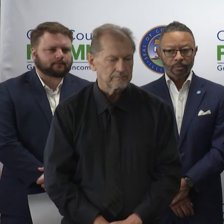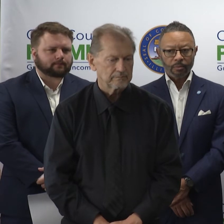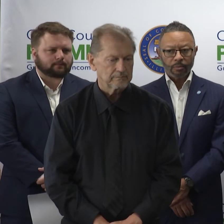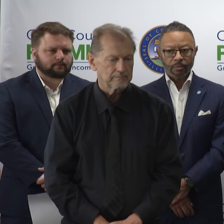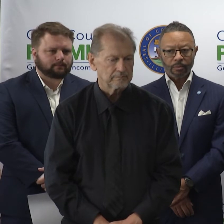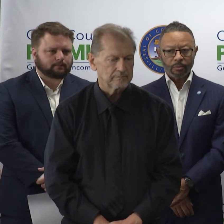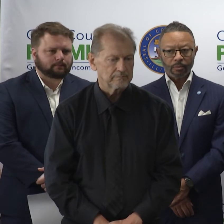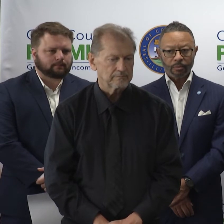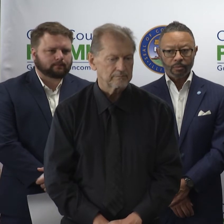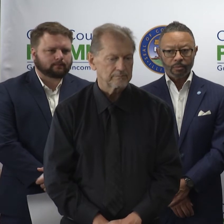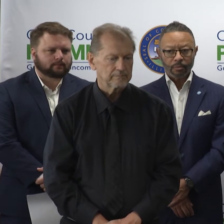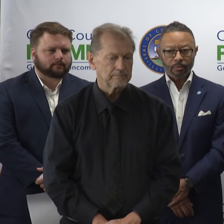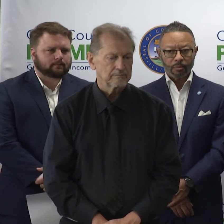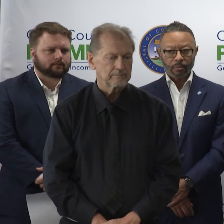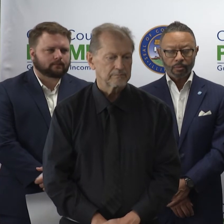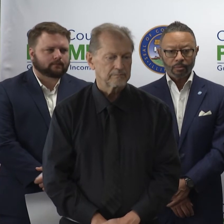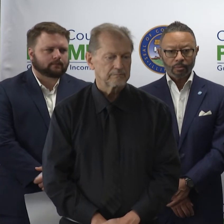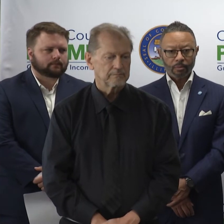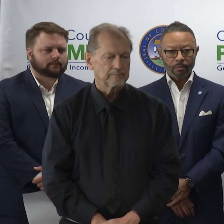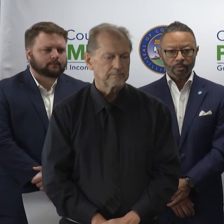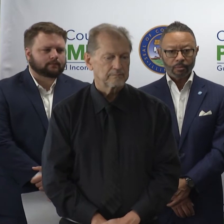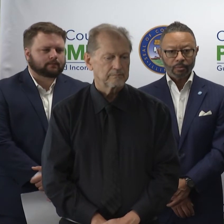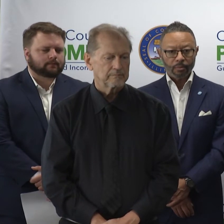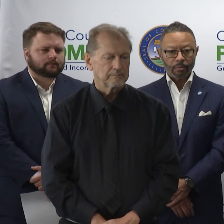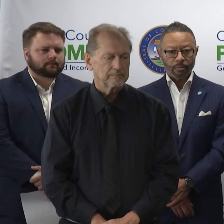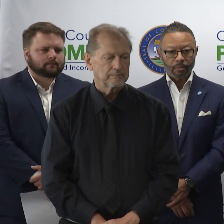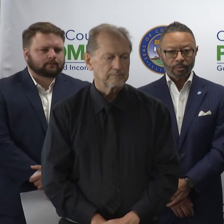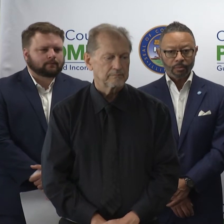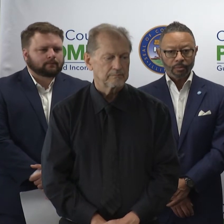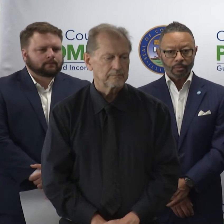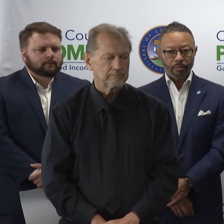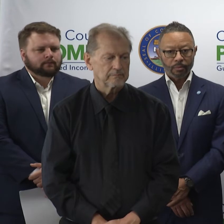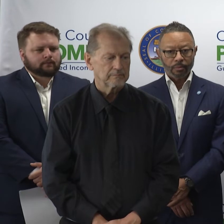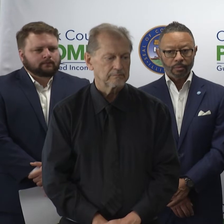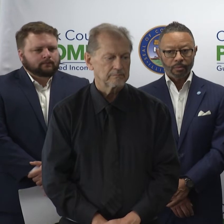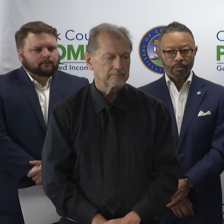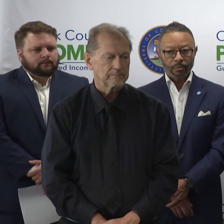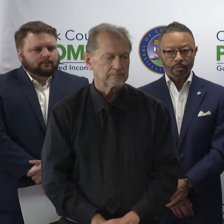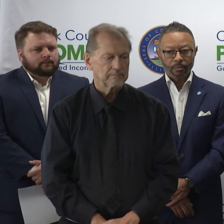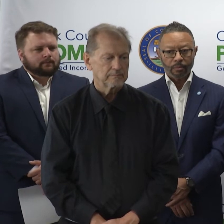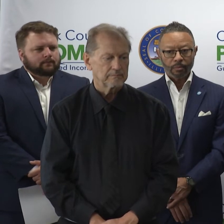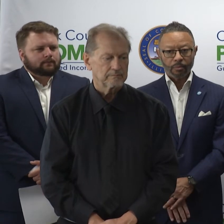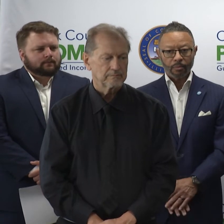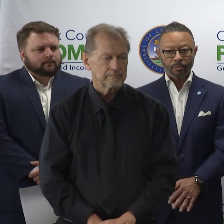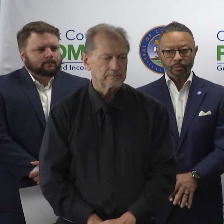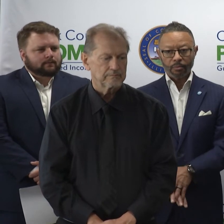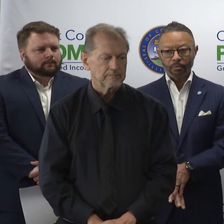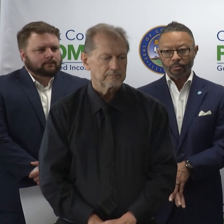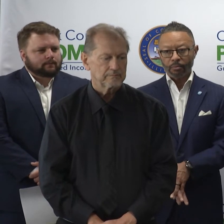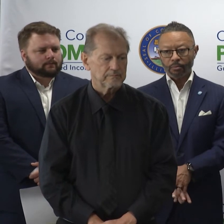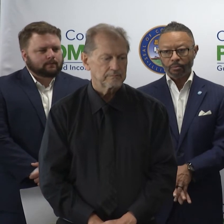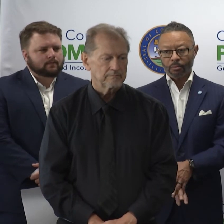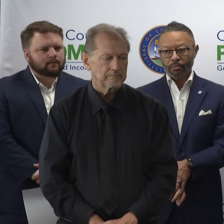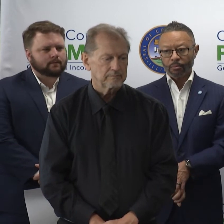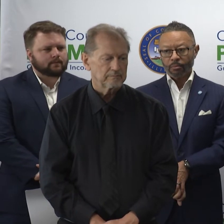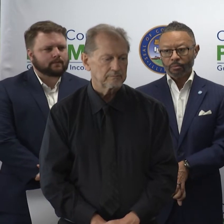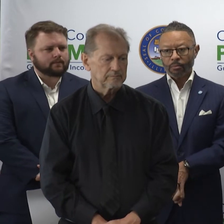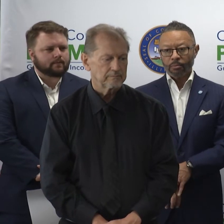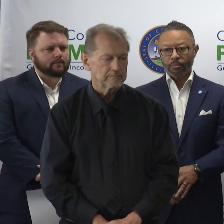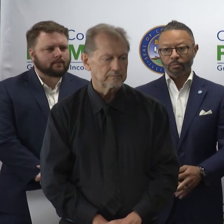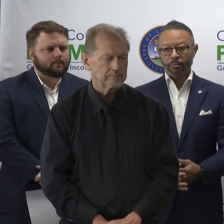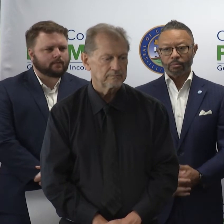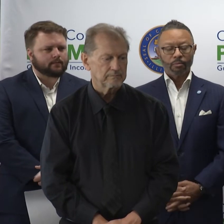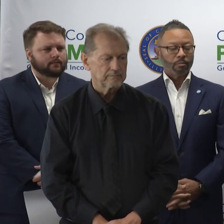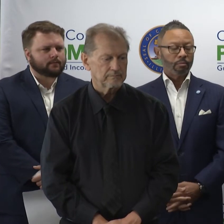engagementcookcounty.com/forpromise, donde encontrarás fechas, horas, ubicaciones e información de contacto para las oportunidades de asistencia con